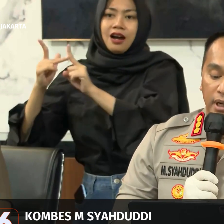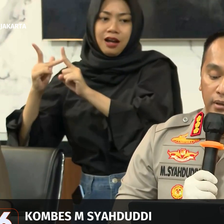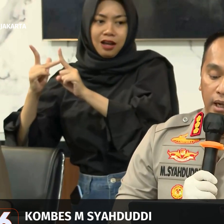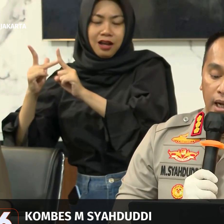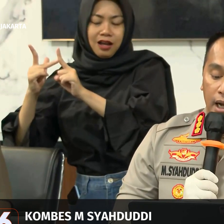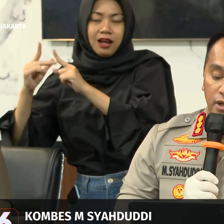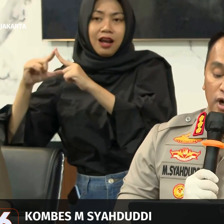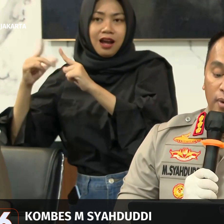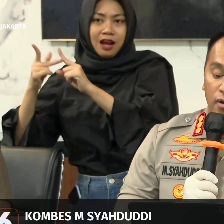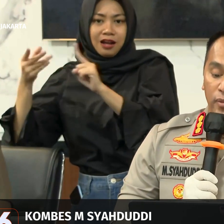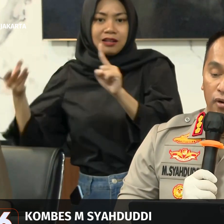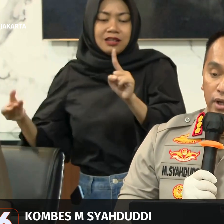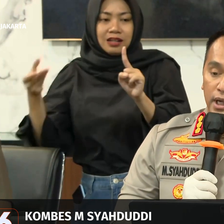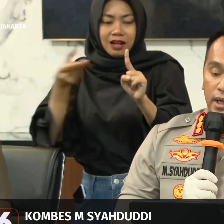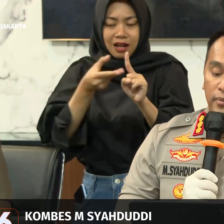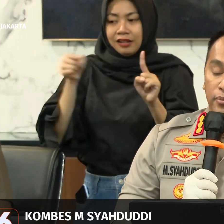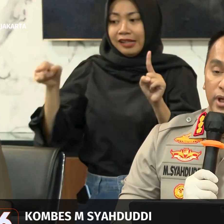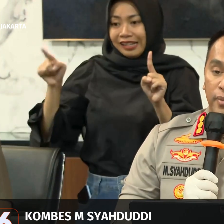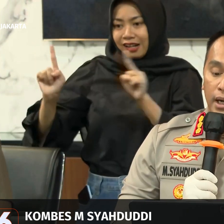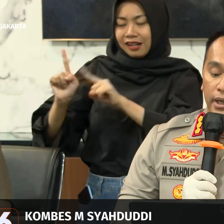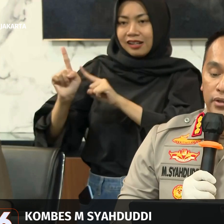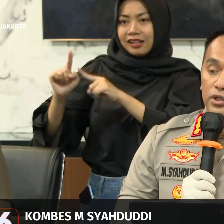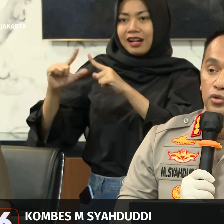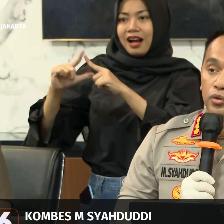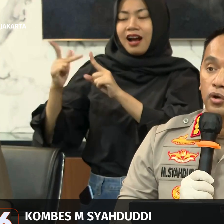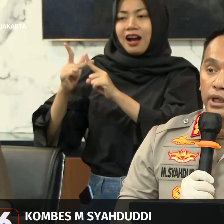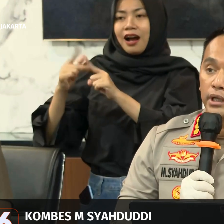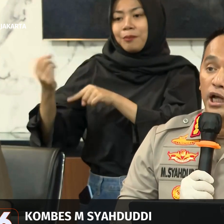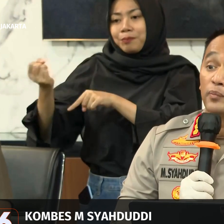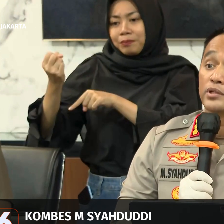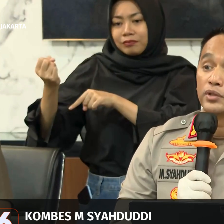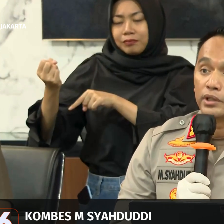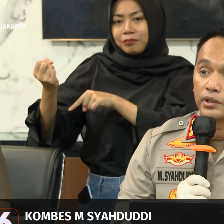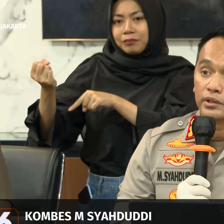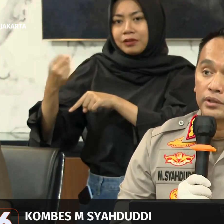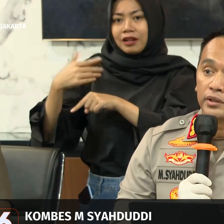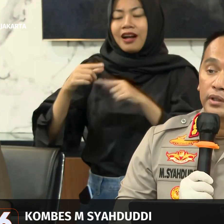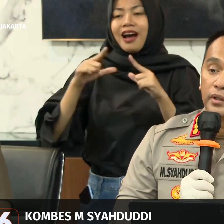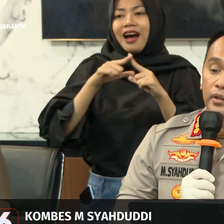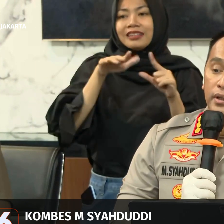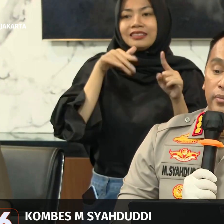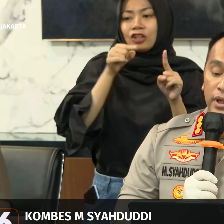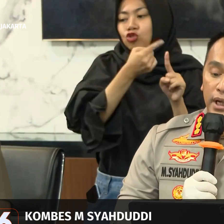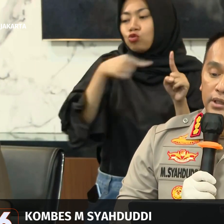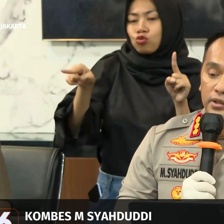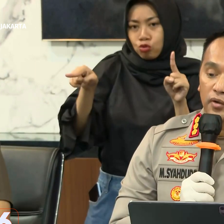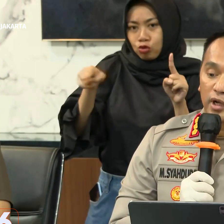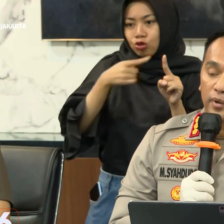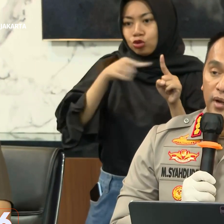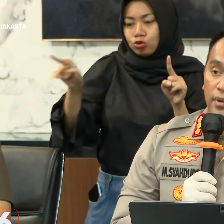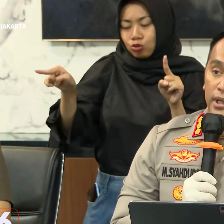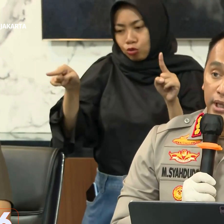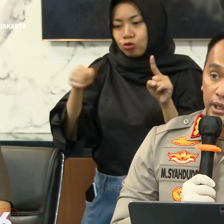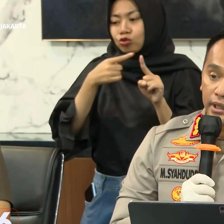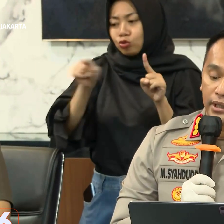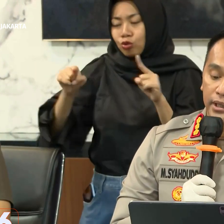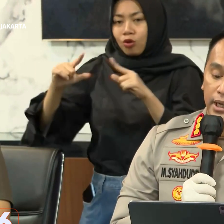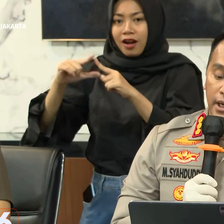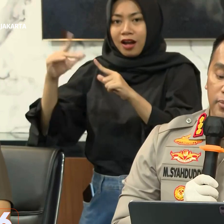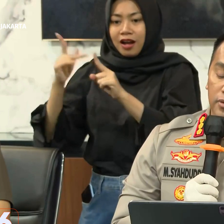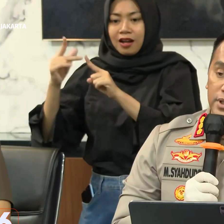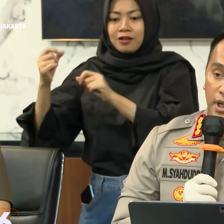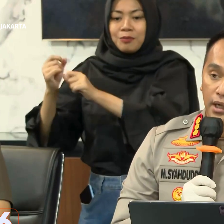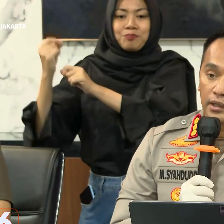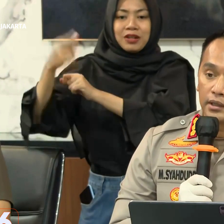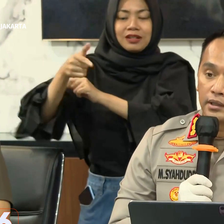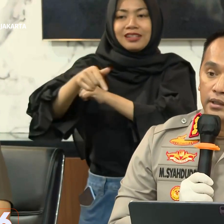Dan memang AH juga mengakui bahwa dia membeli barang itu disuruh oleh Marzoni. Dibeli dari seseorang bernama Y di